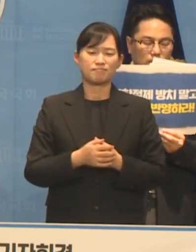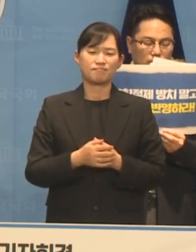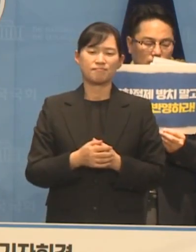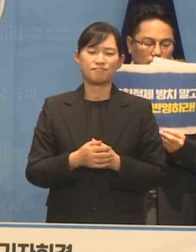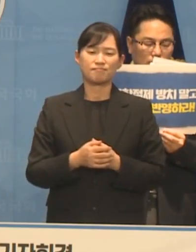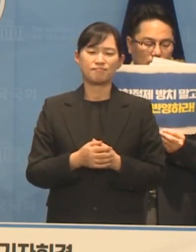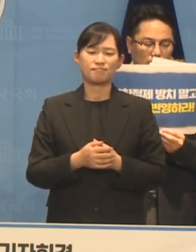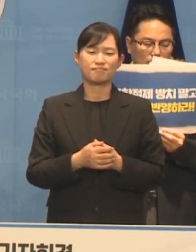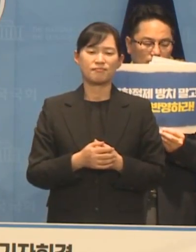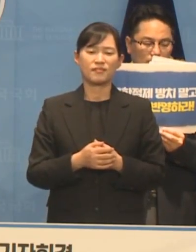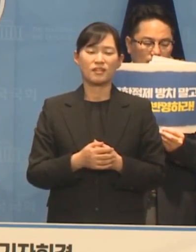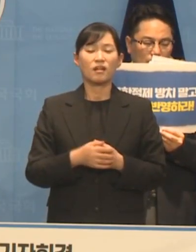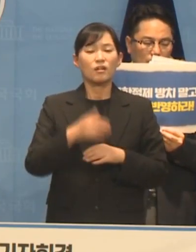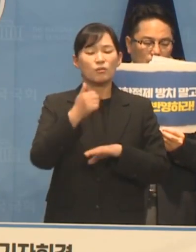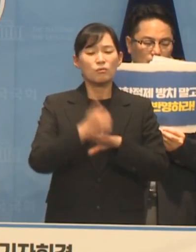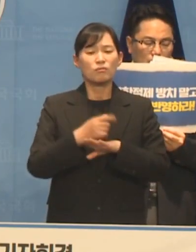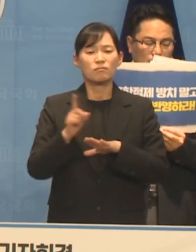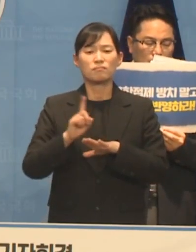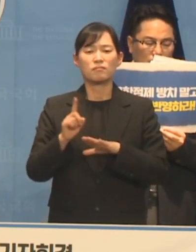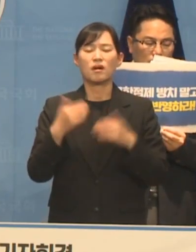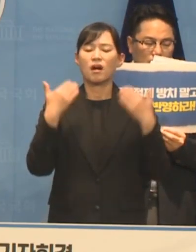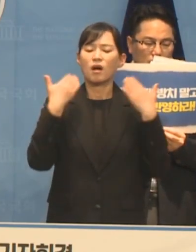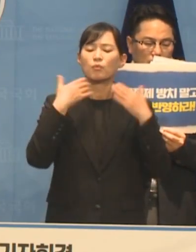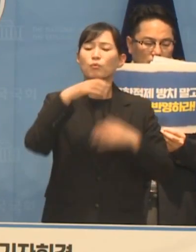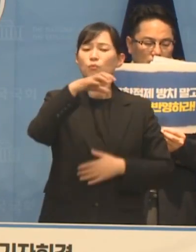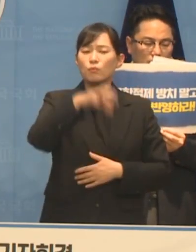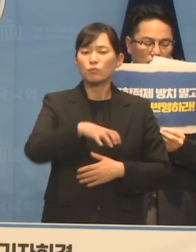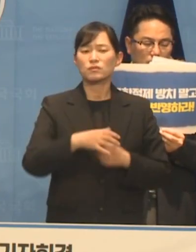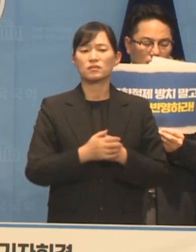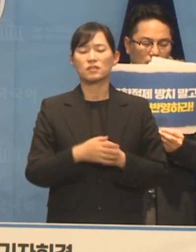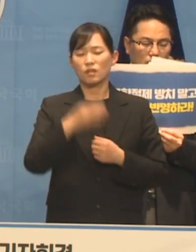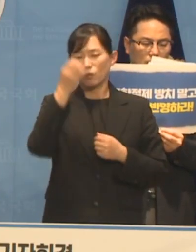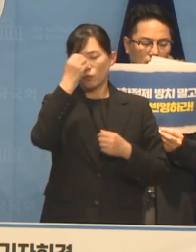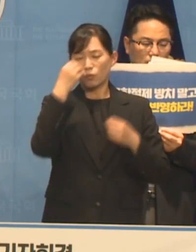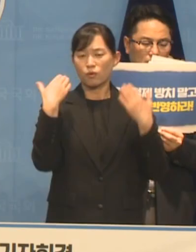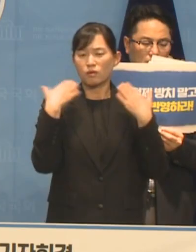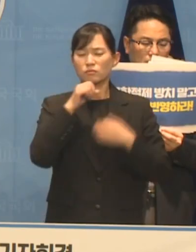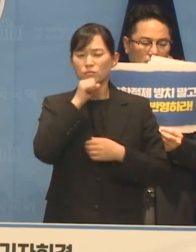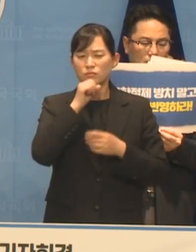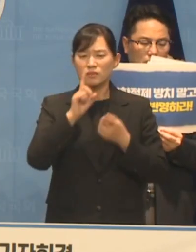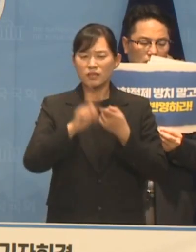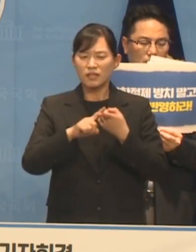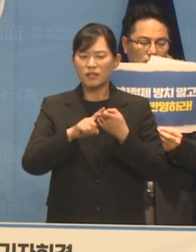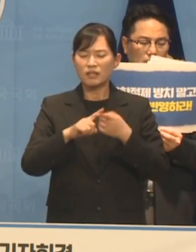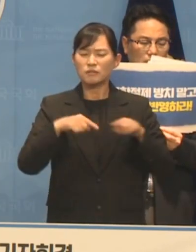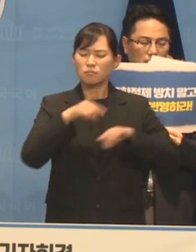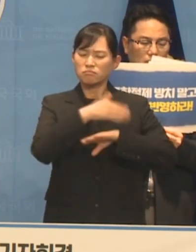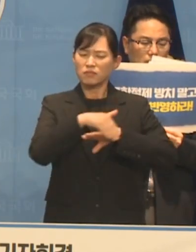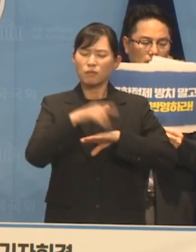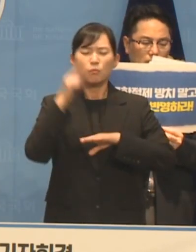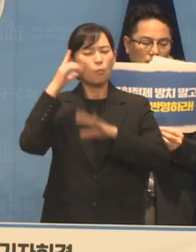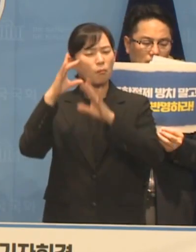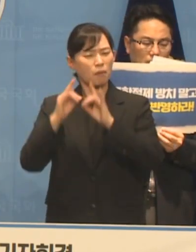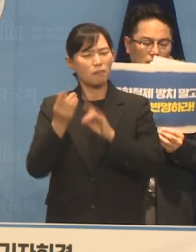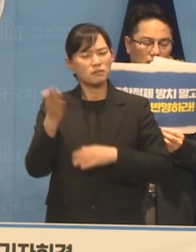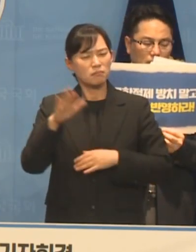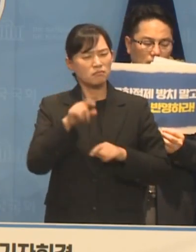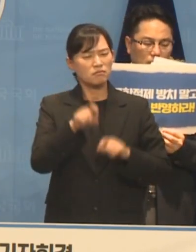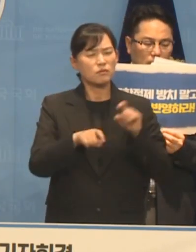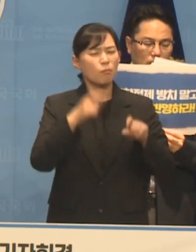내려왔습니다. 그 결과 학교 현장은 고교학점에 대한 정책에 공감하면서도 실행은 안